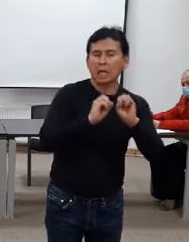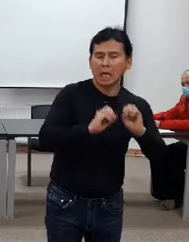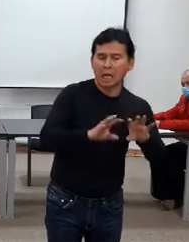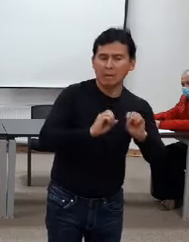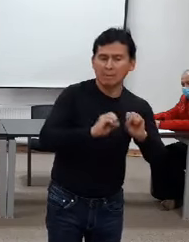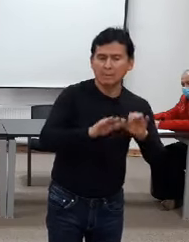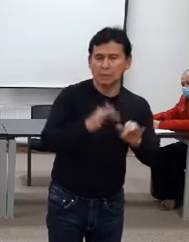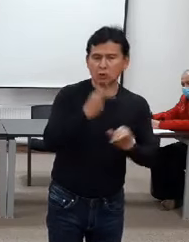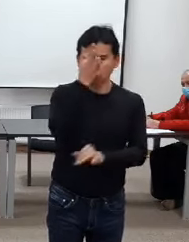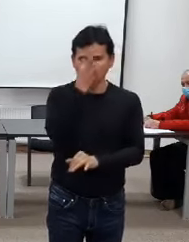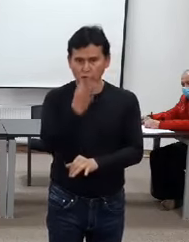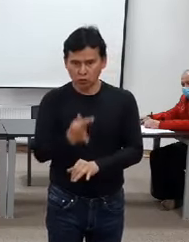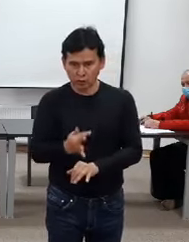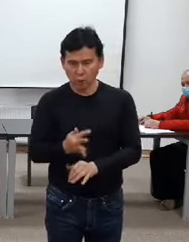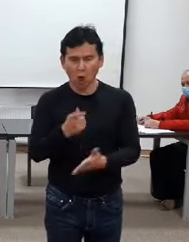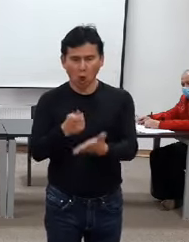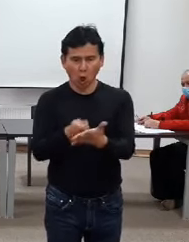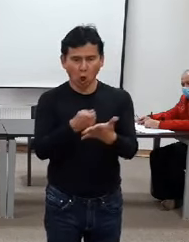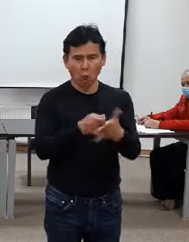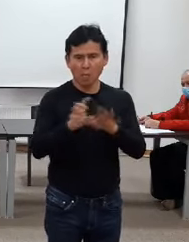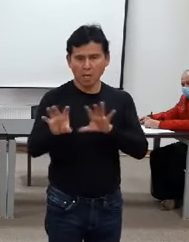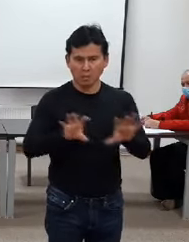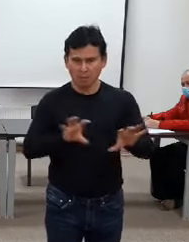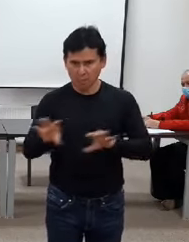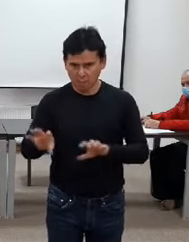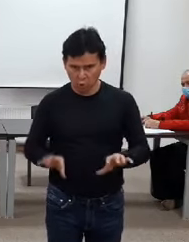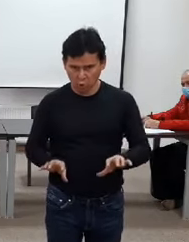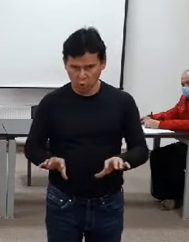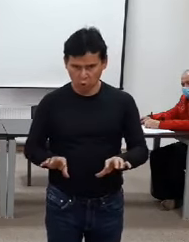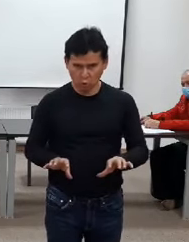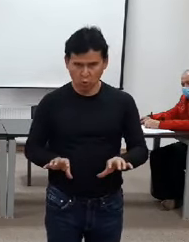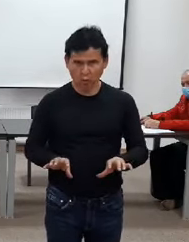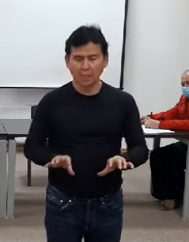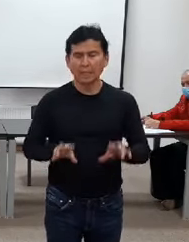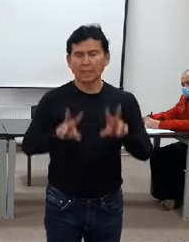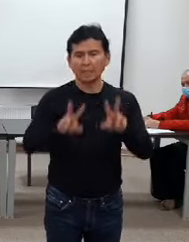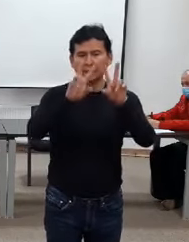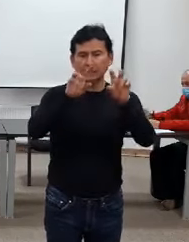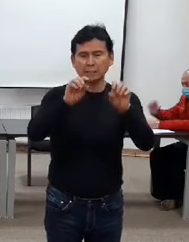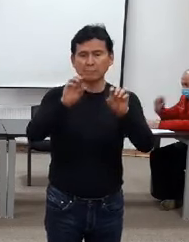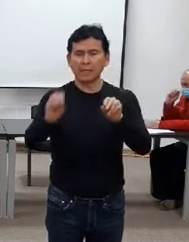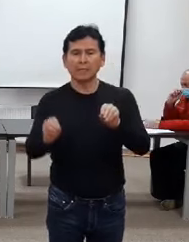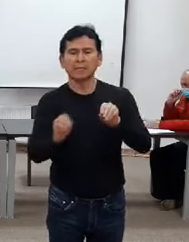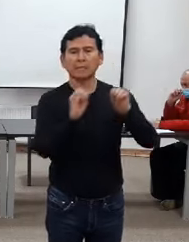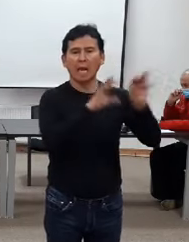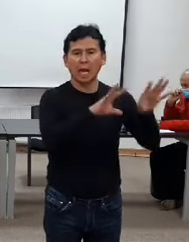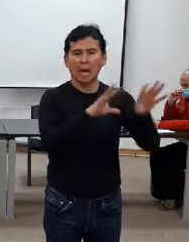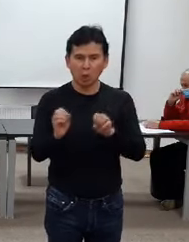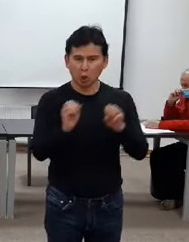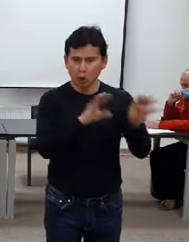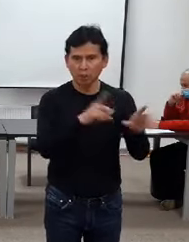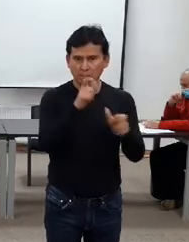del recurso humano, en la compra de equipamiento, en la determinación de los flujos de traslado de los pacientes.